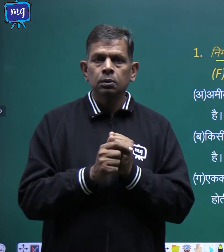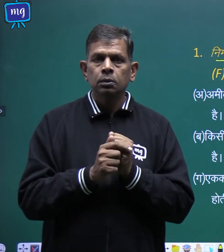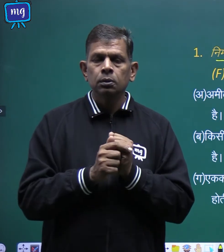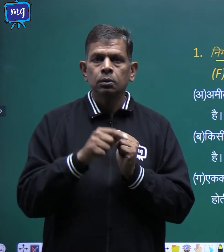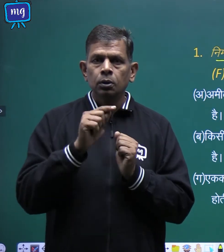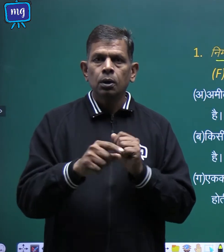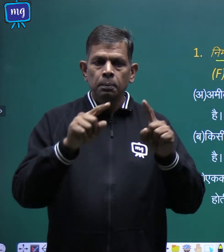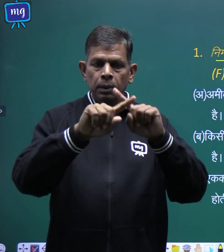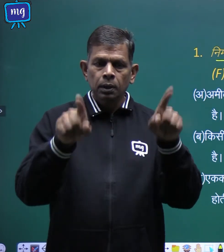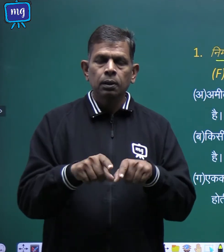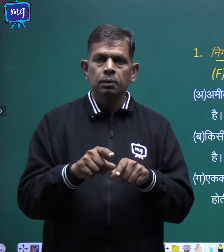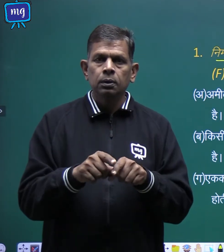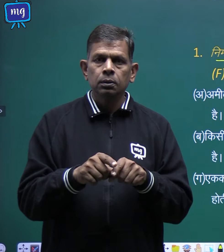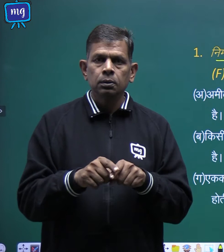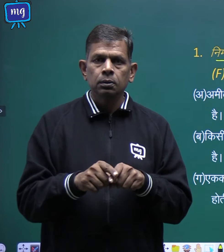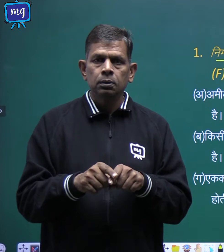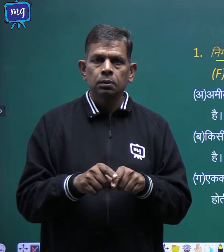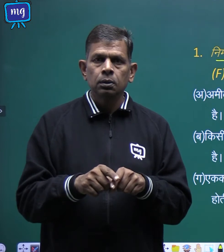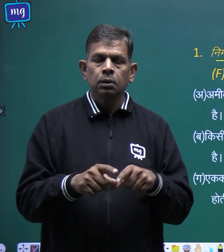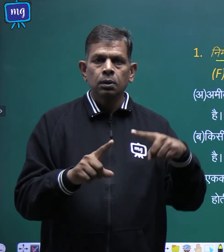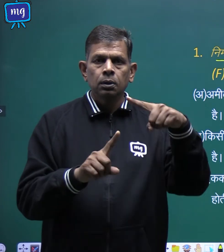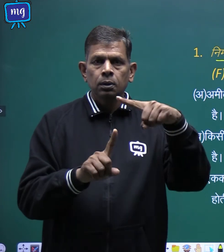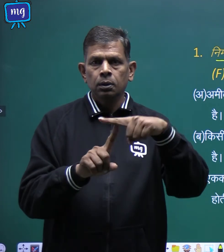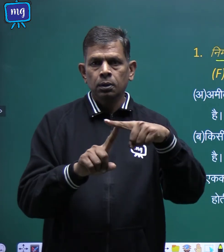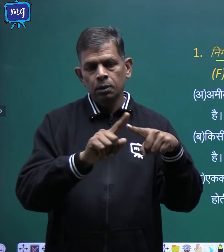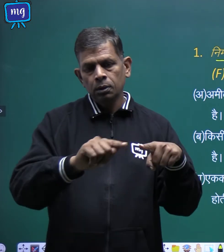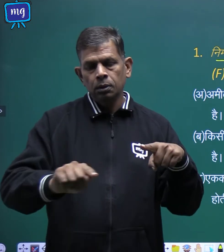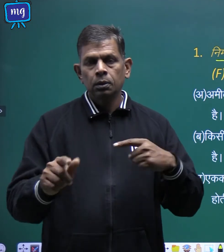तो हम ब्रैकेट में T लिखेंगे